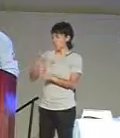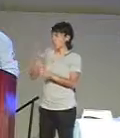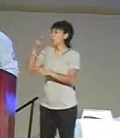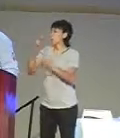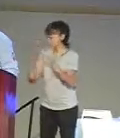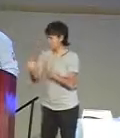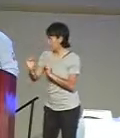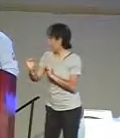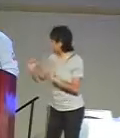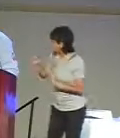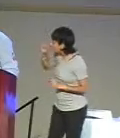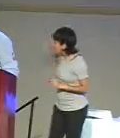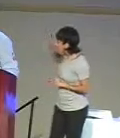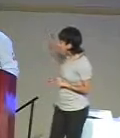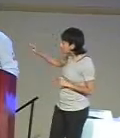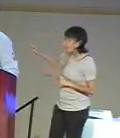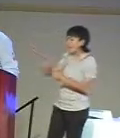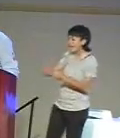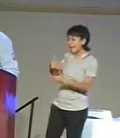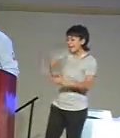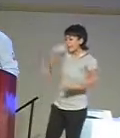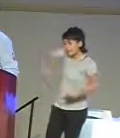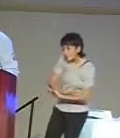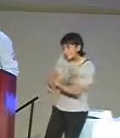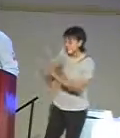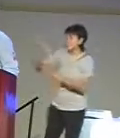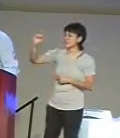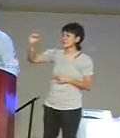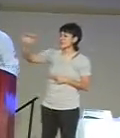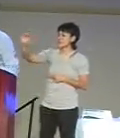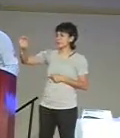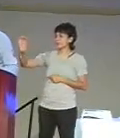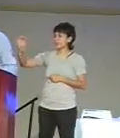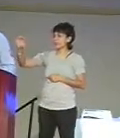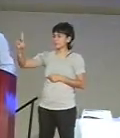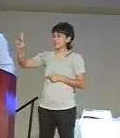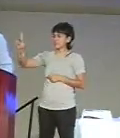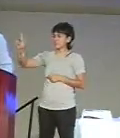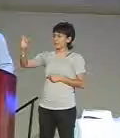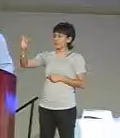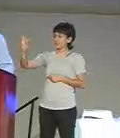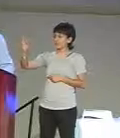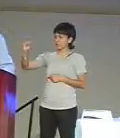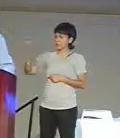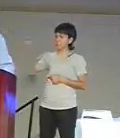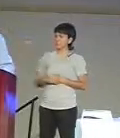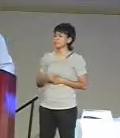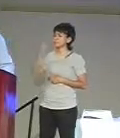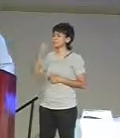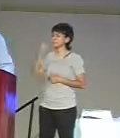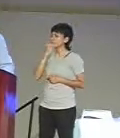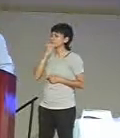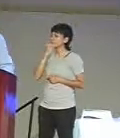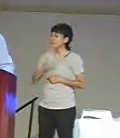Prematuridad, malformaciones, sepsis, hipoxia. Si bien